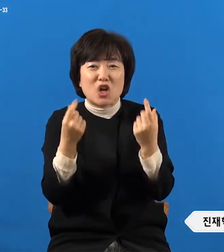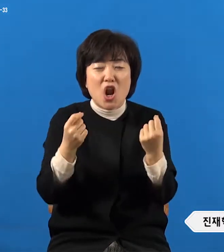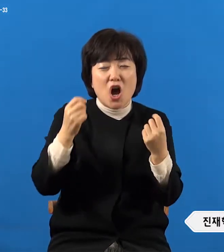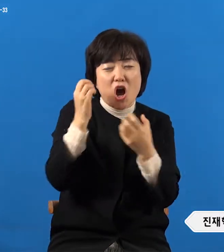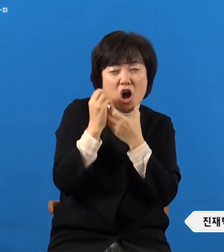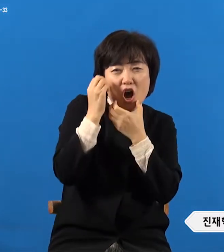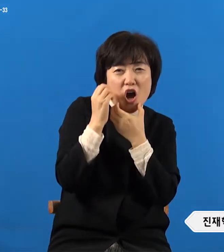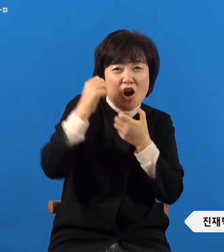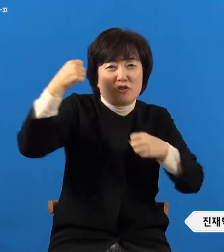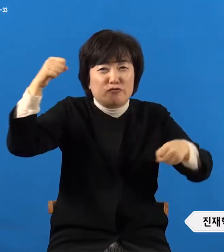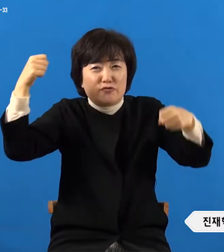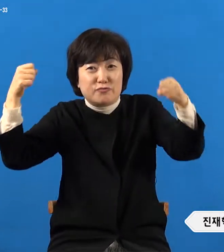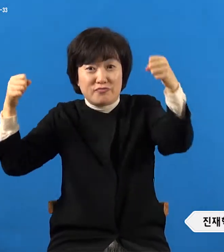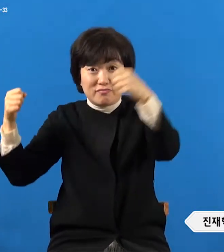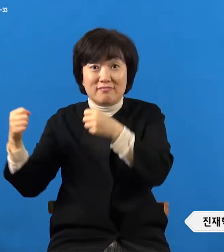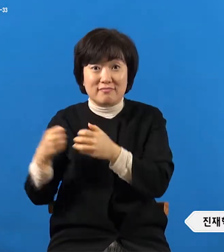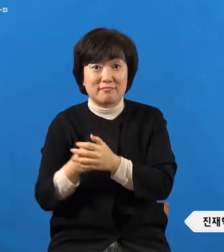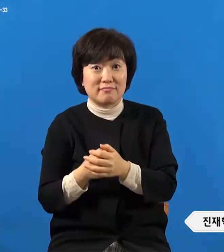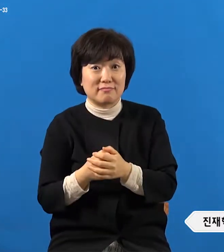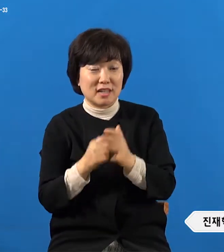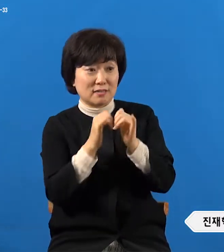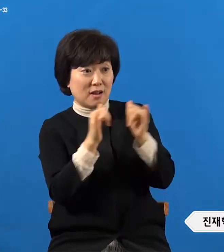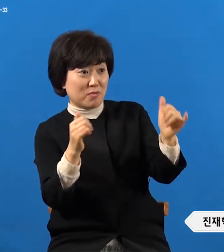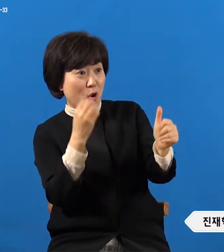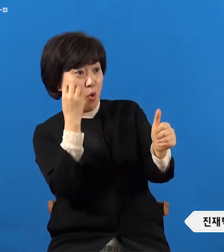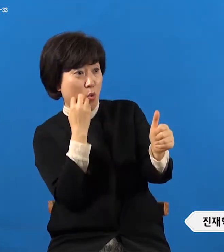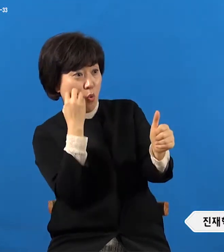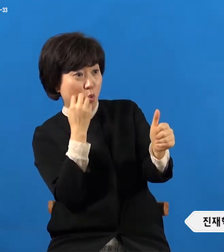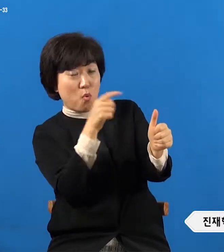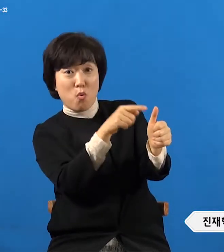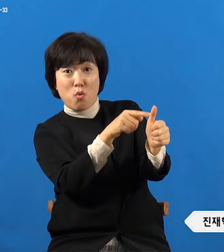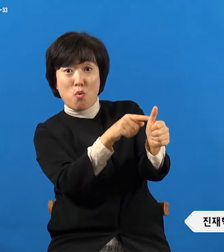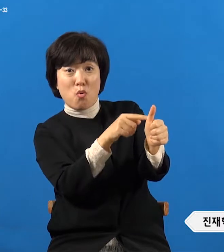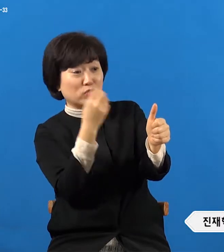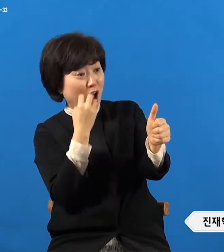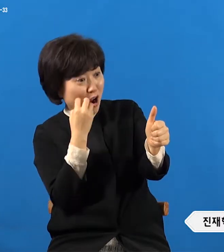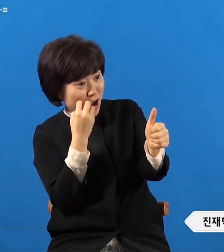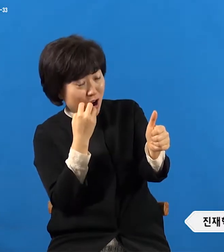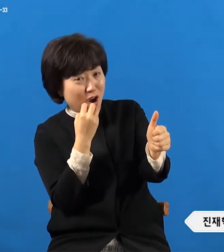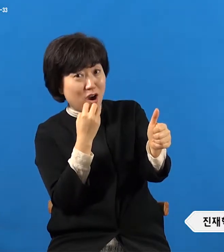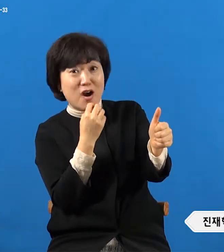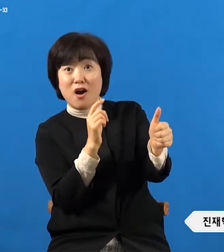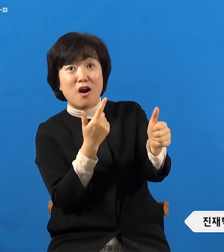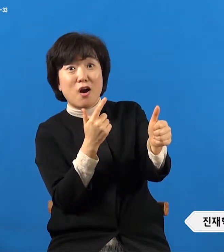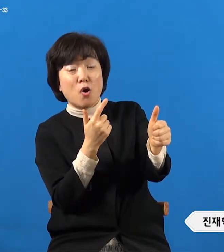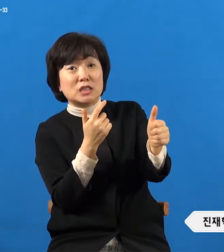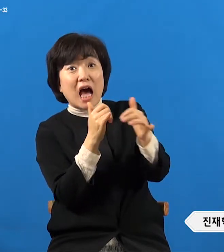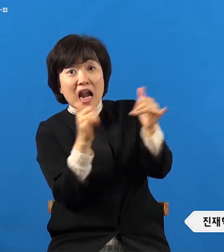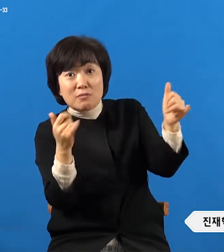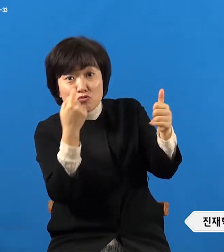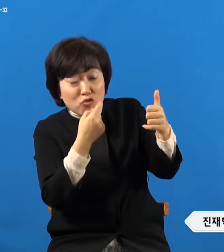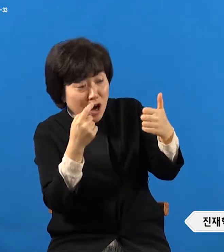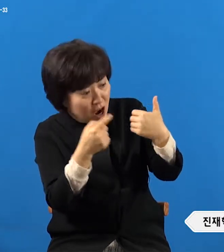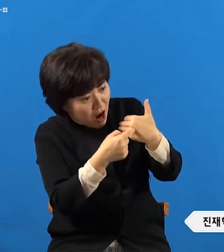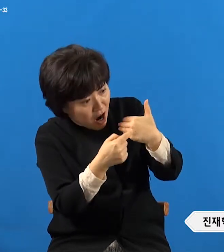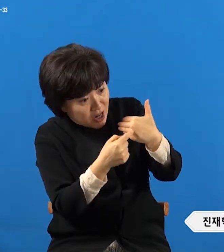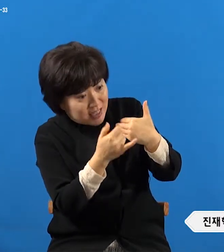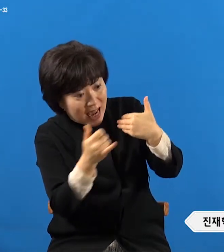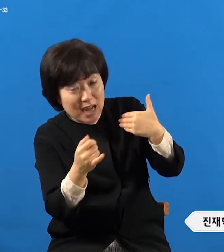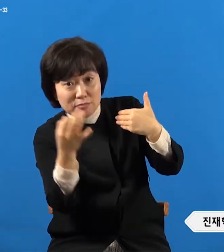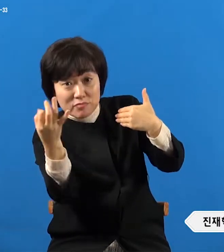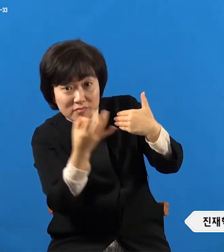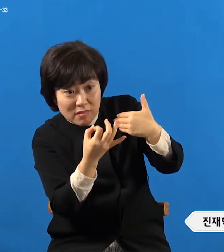것을 이야기합니다. 사람들은 원숭이인 줄 모릅니다. 사람인 줄 알았는데 원숭이가 아니면 출 수